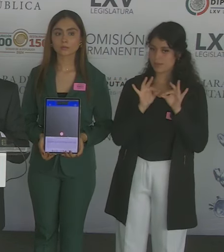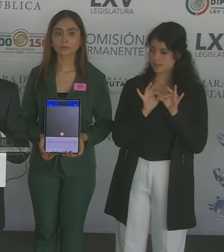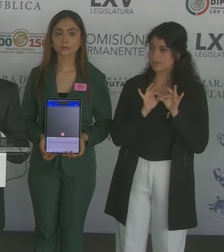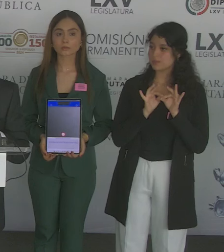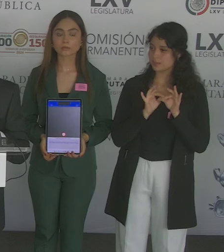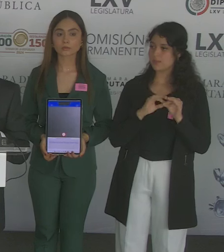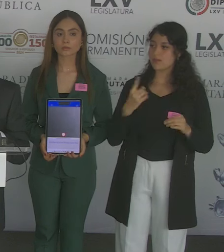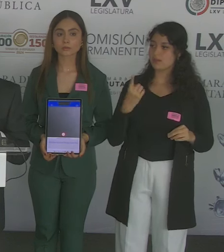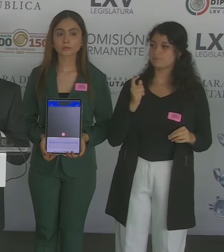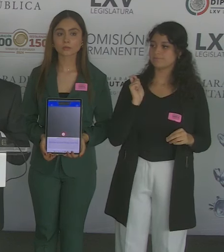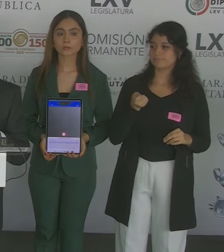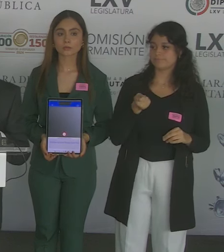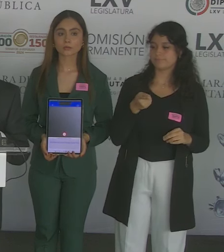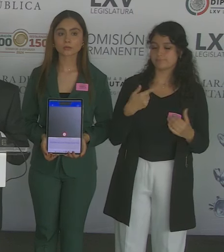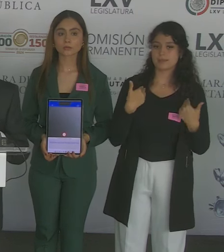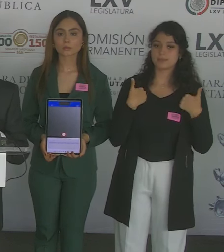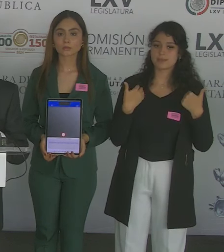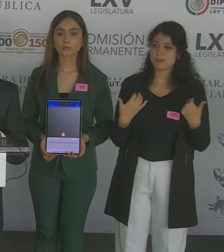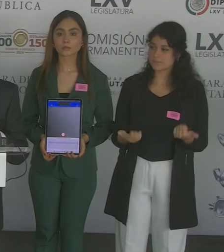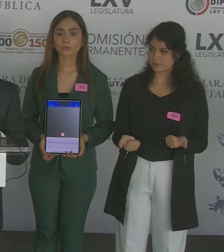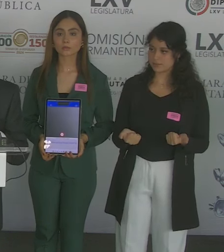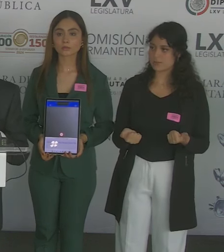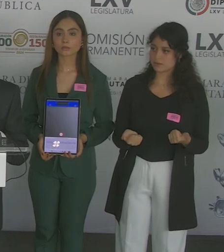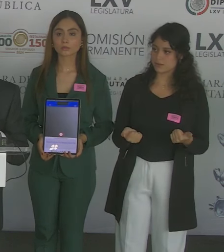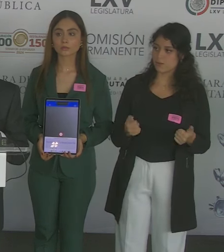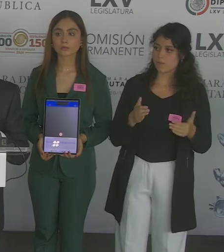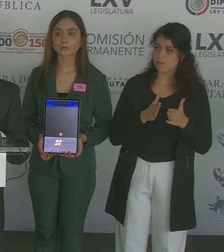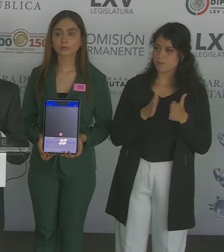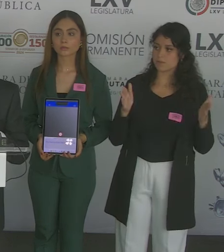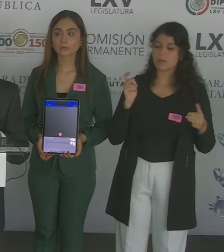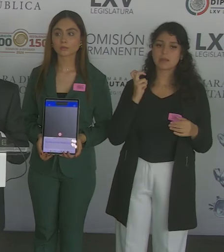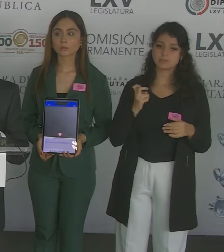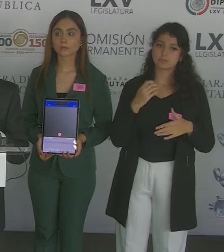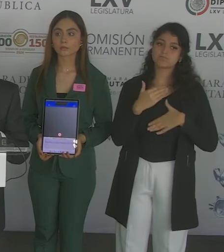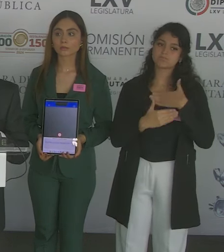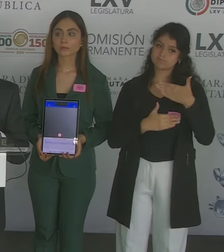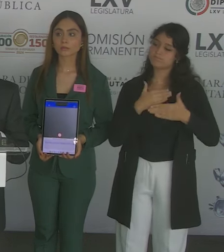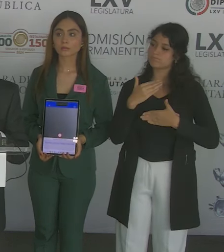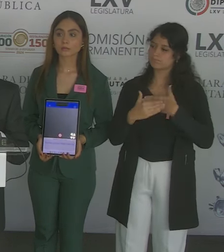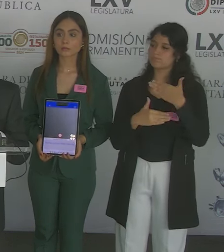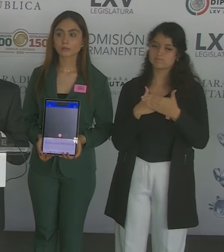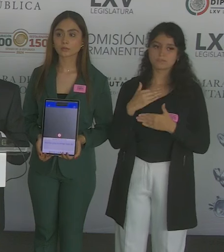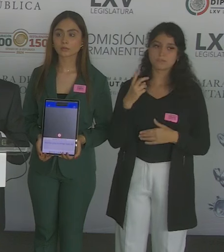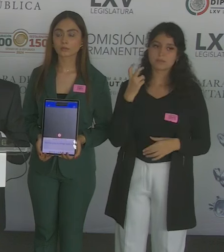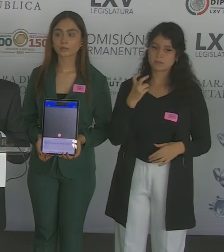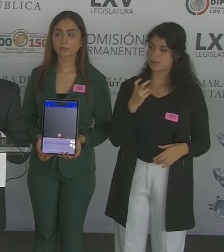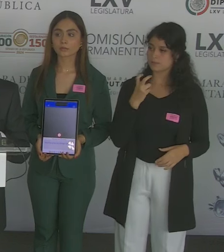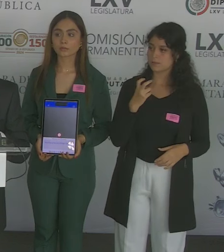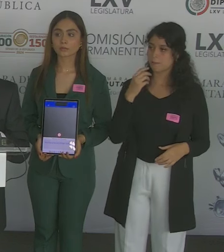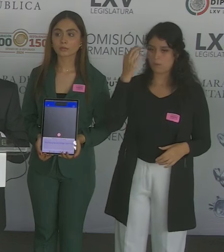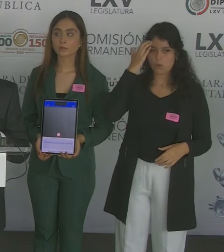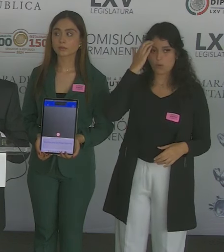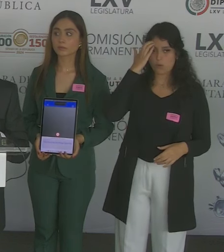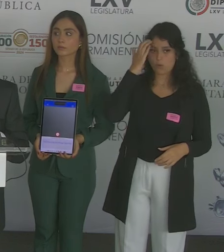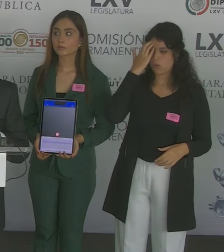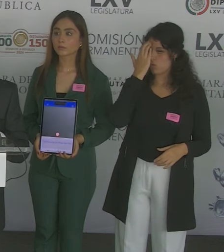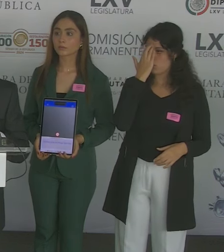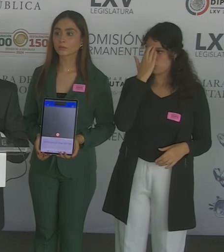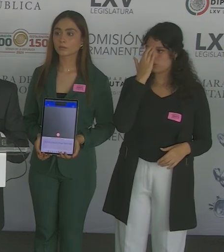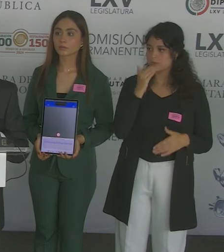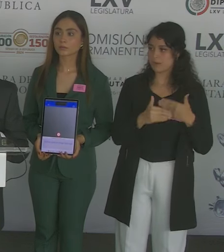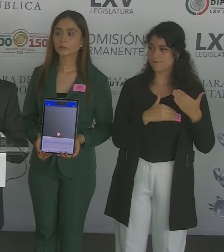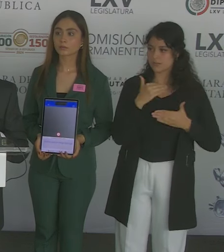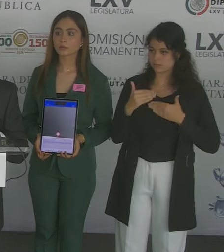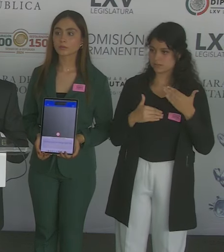entendido que debe ser gradual es un avance no puedo dejar de reconocer que es un avance